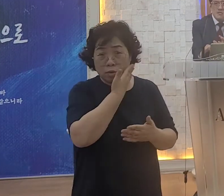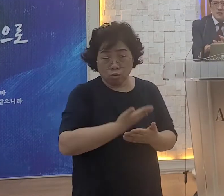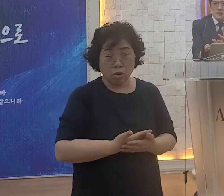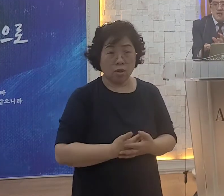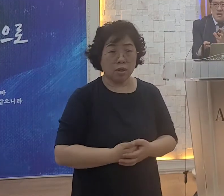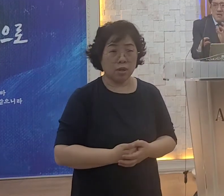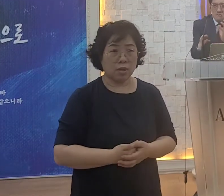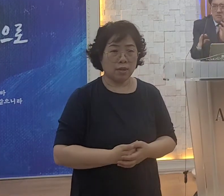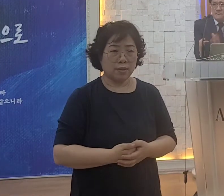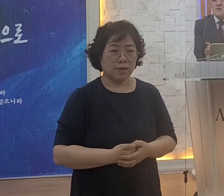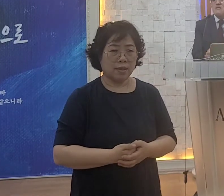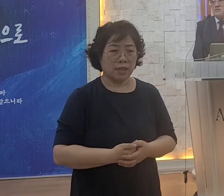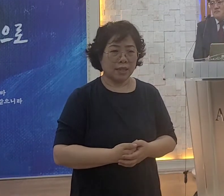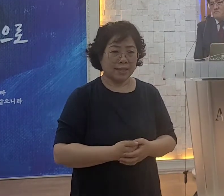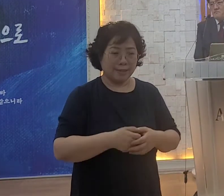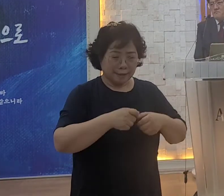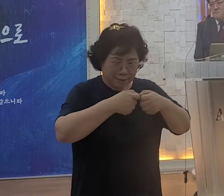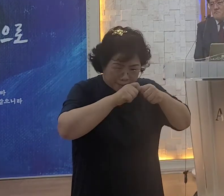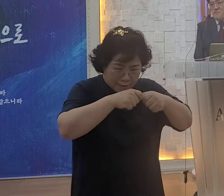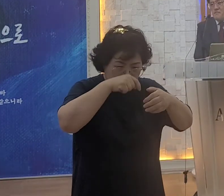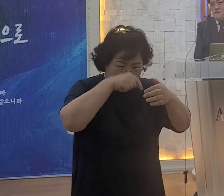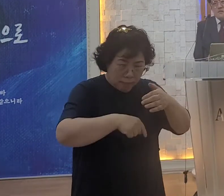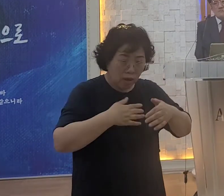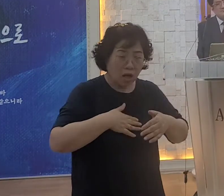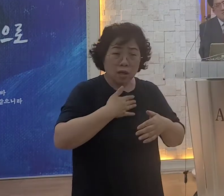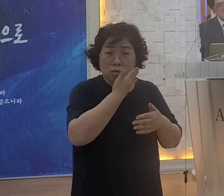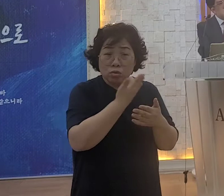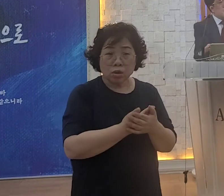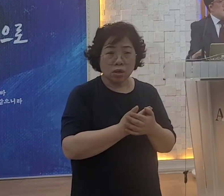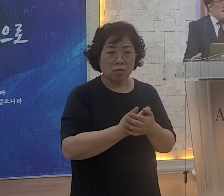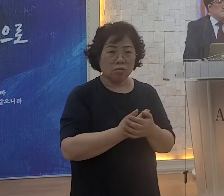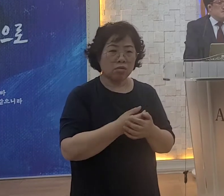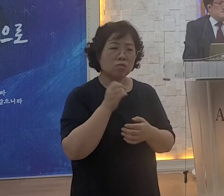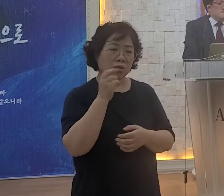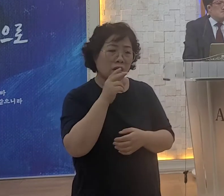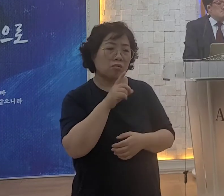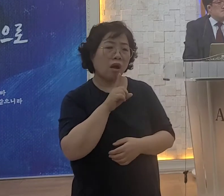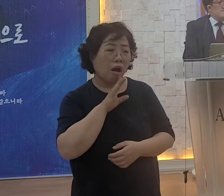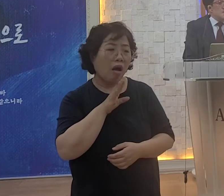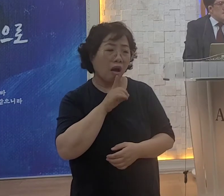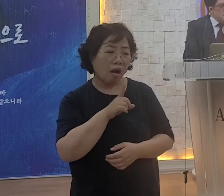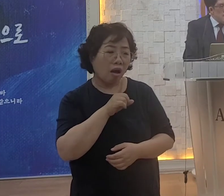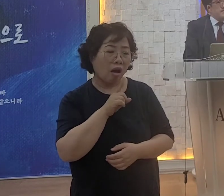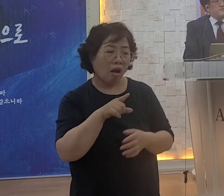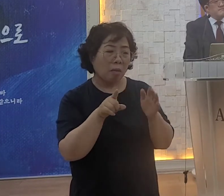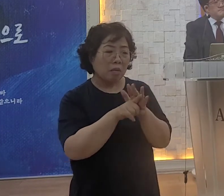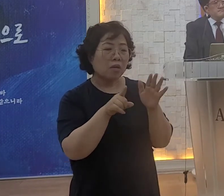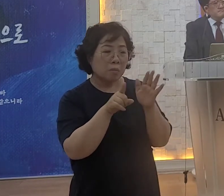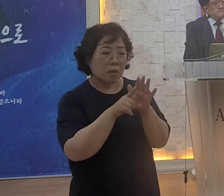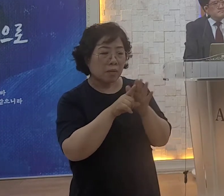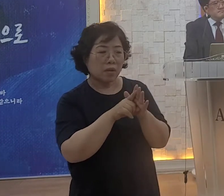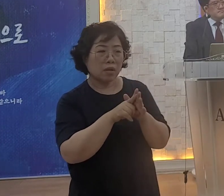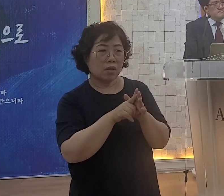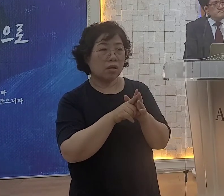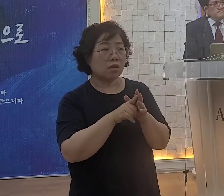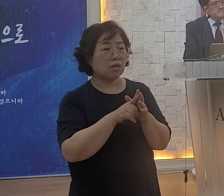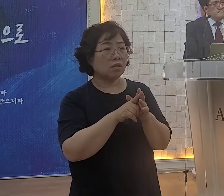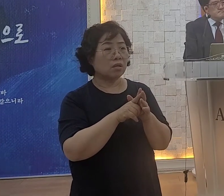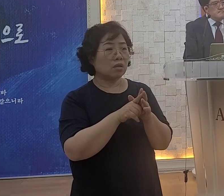자세히 아주 깊게 알아야 돼요. 그러니까 두리뭉실하게 알면 두리뭉실하게 살게 돼요.